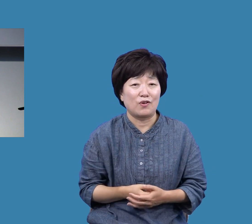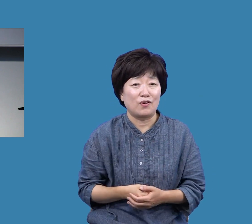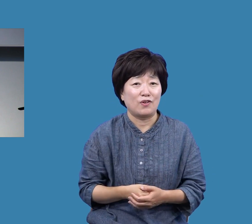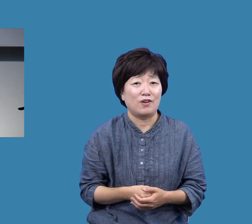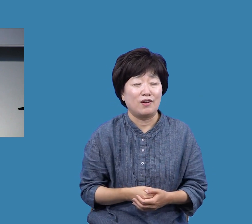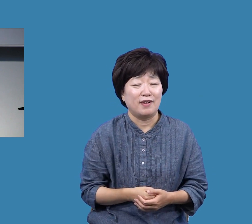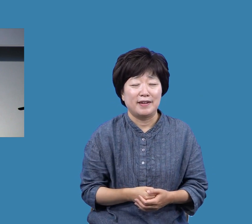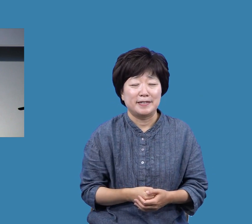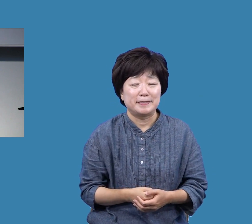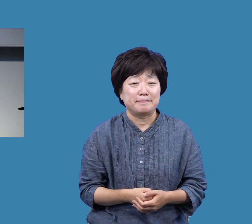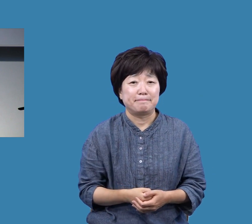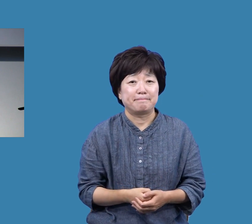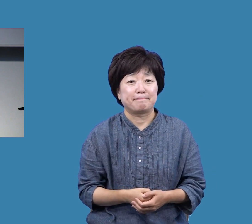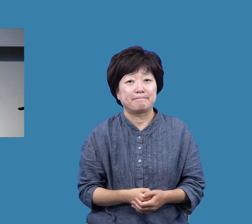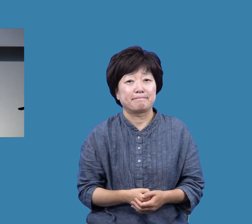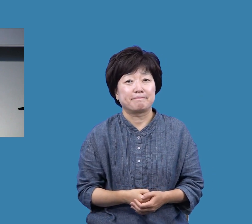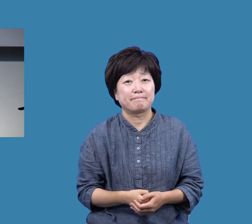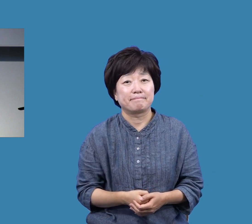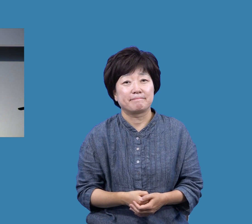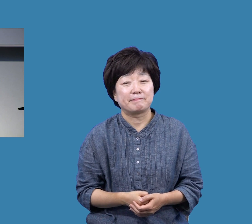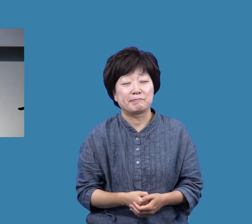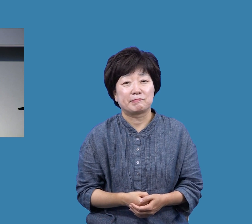뭔 유익이 있겠어.